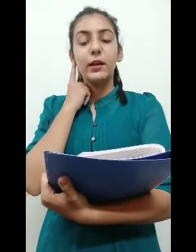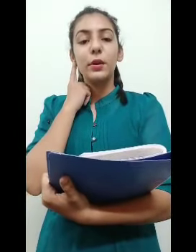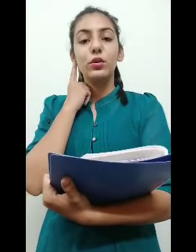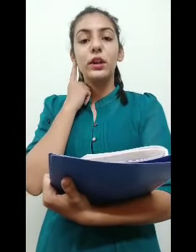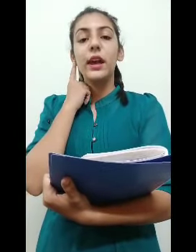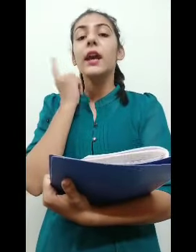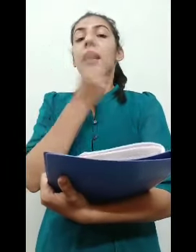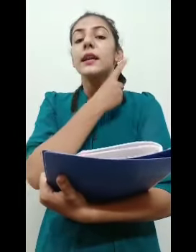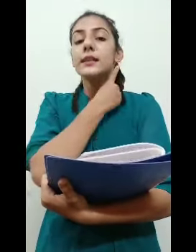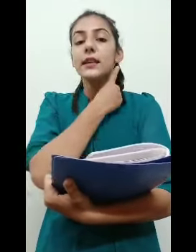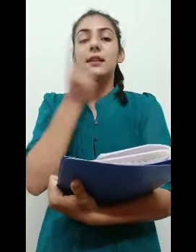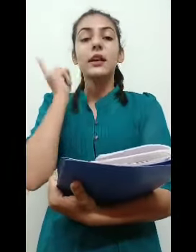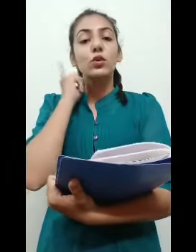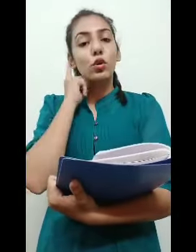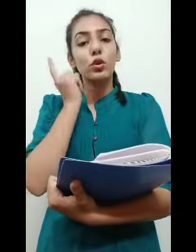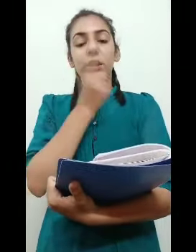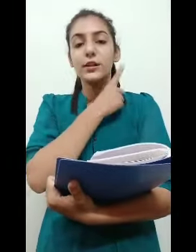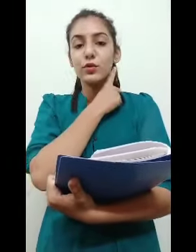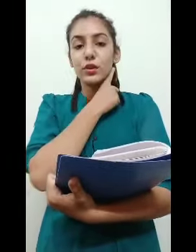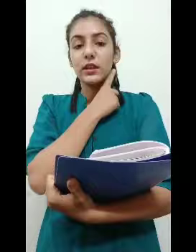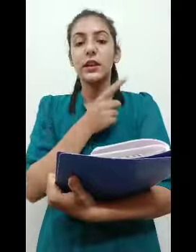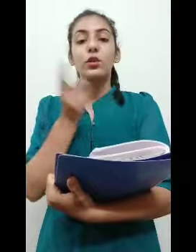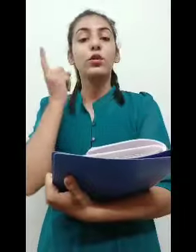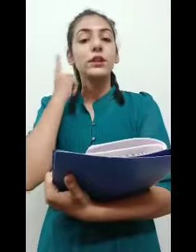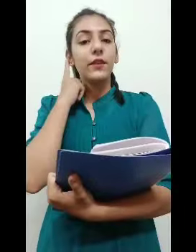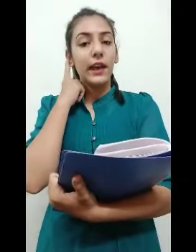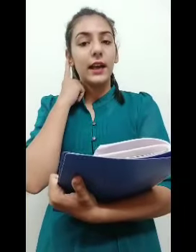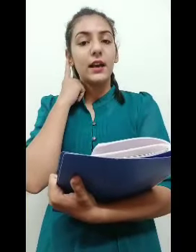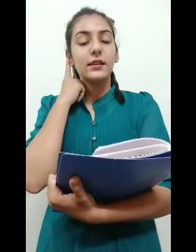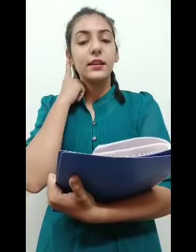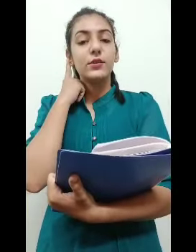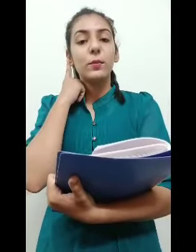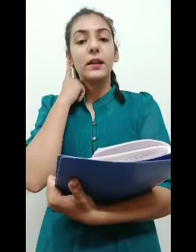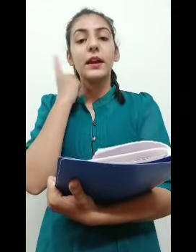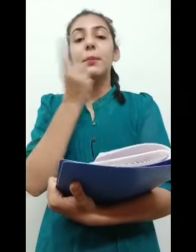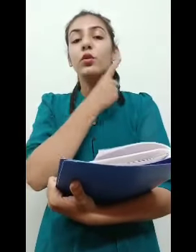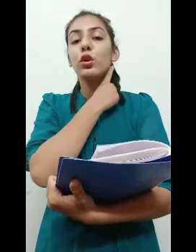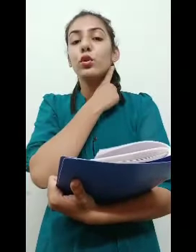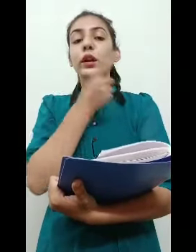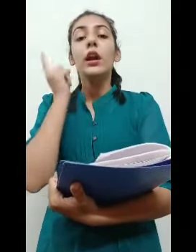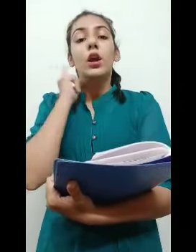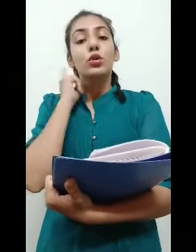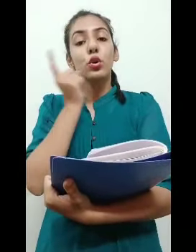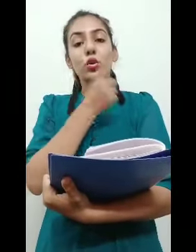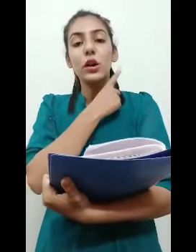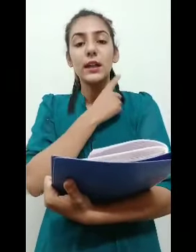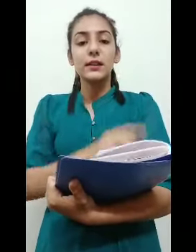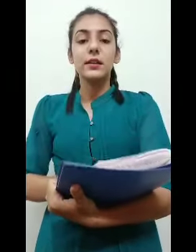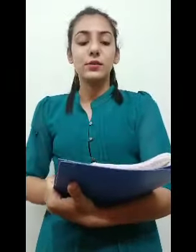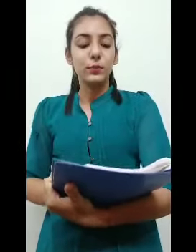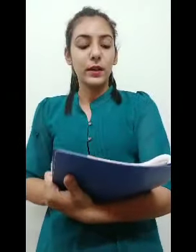में होती है, किसी किसी के दोनों ईयर्स में हो जाती है। कोई कोई सिर्फ एक कान से नहीं सुन पाता है, बट कोई कोई दोनों कान से नहीं सुन पाता